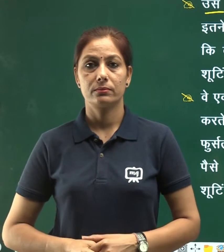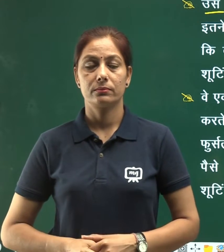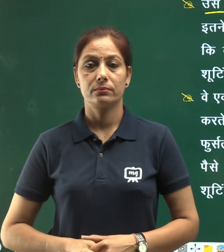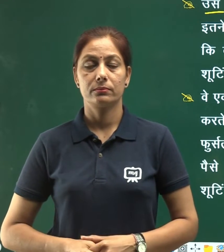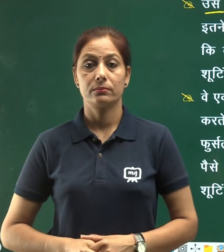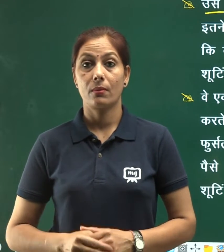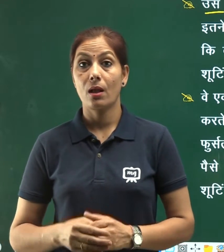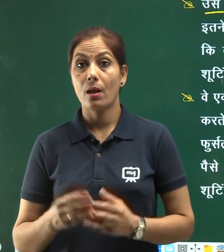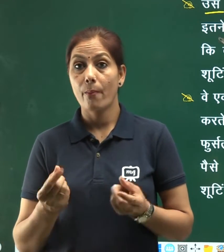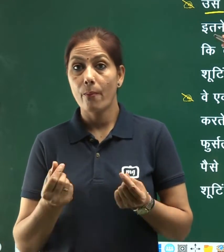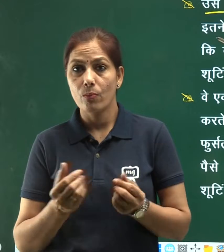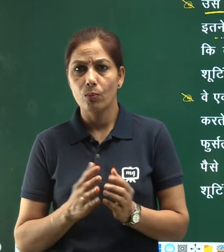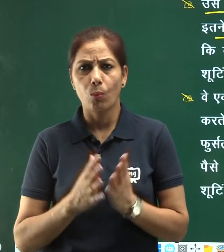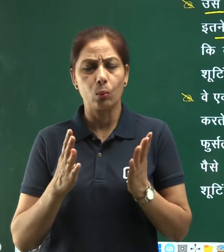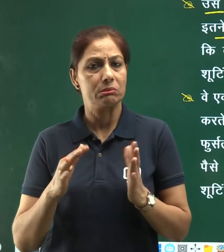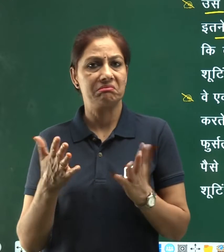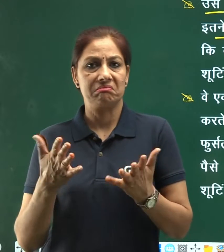इतने पैसे